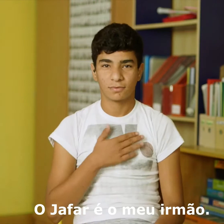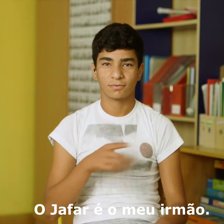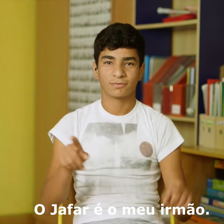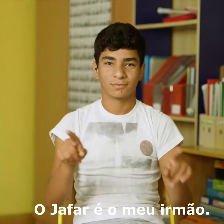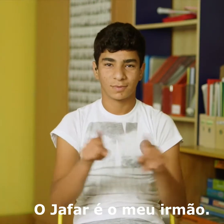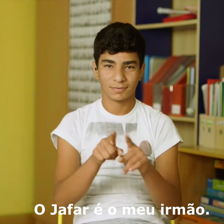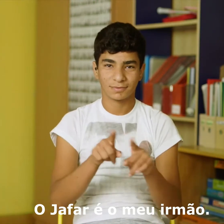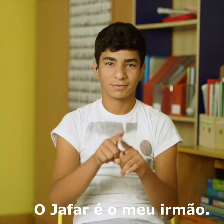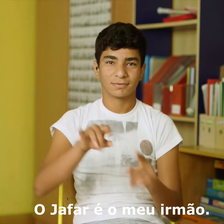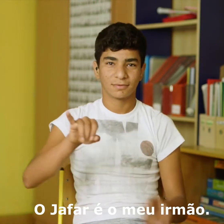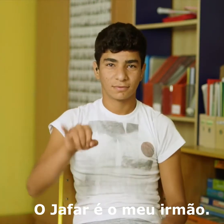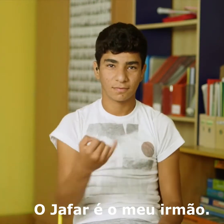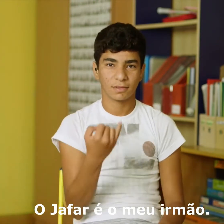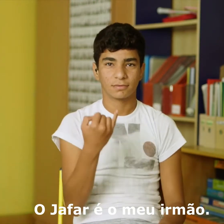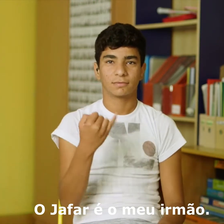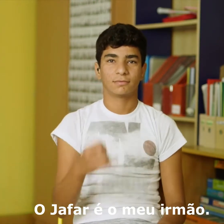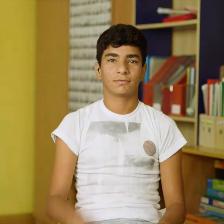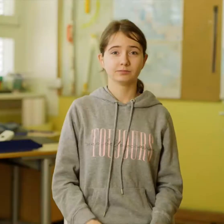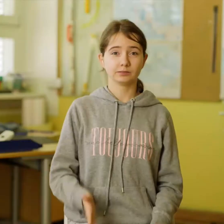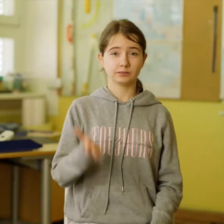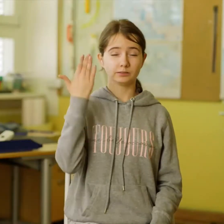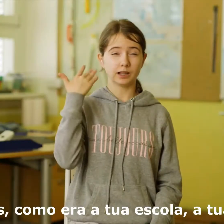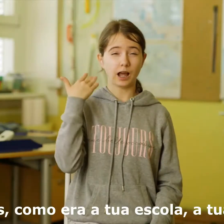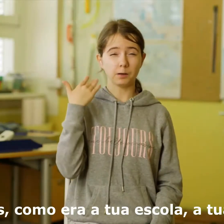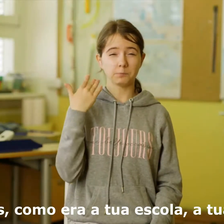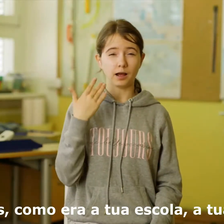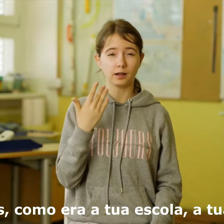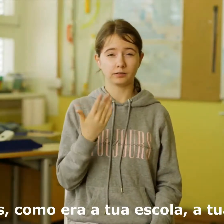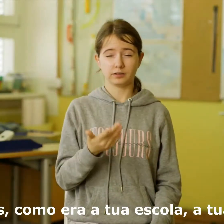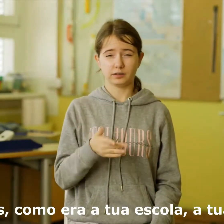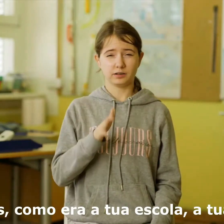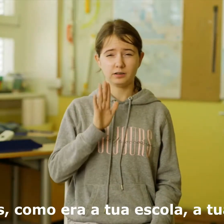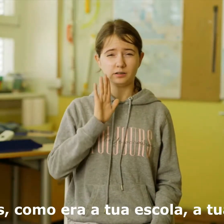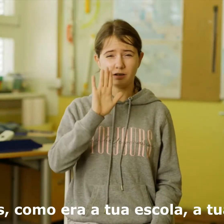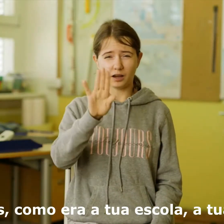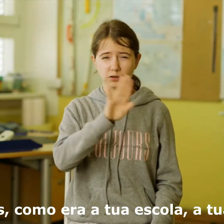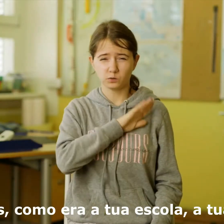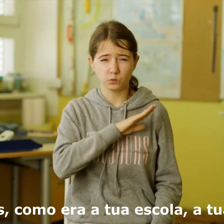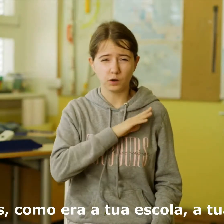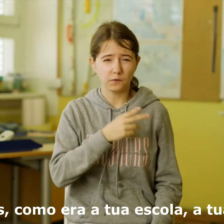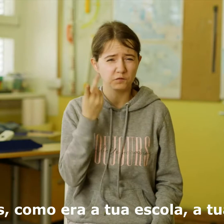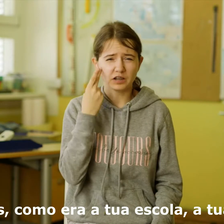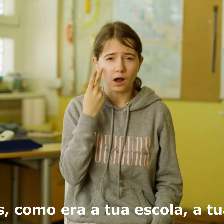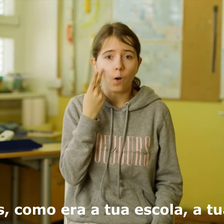O Jafar é o meu irmão. E antes, como é que era a tua escola?